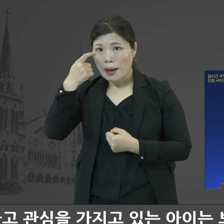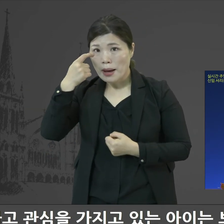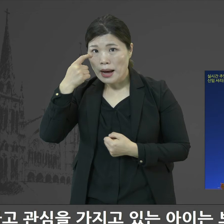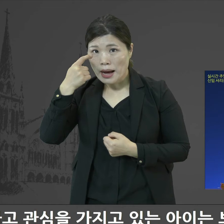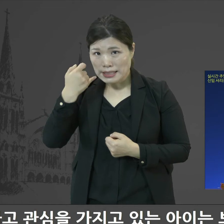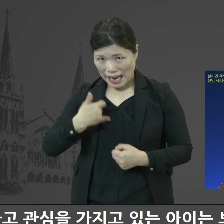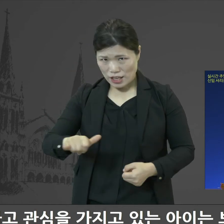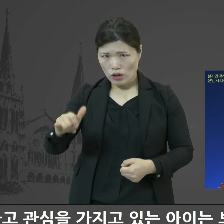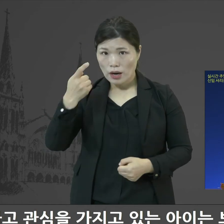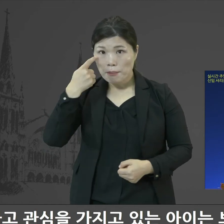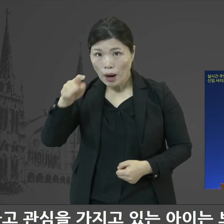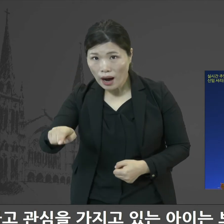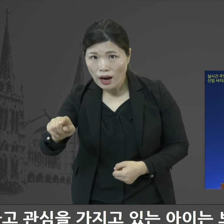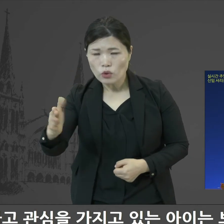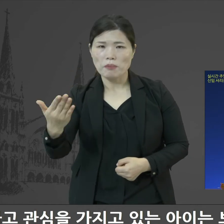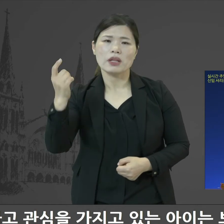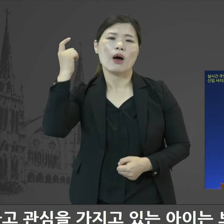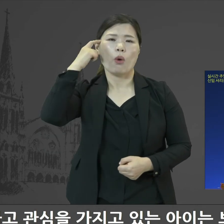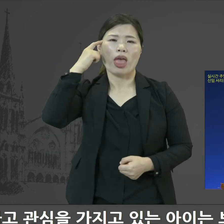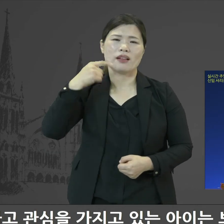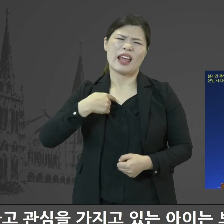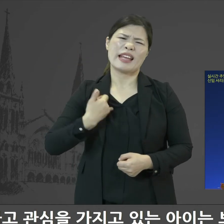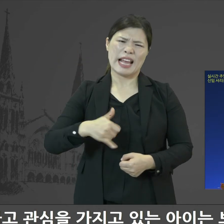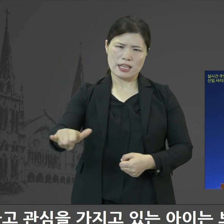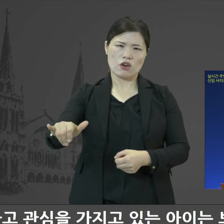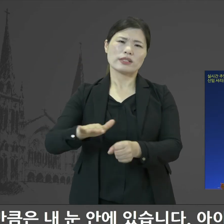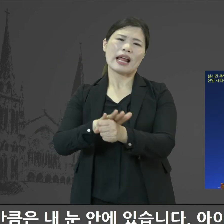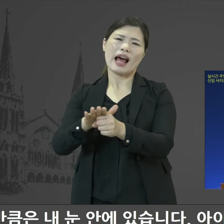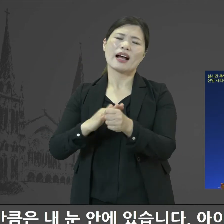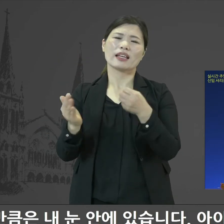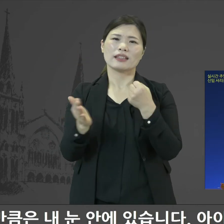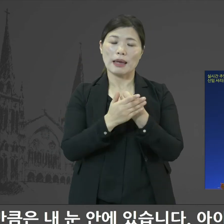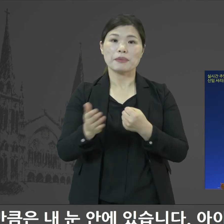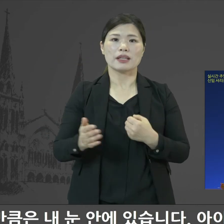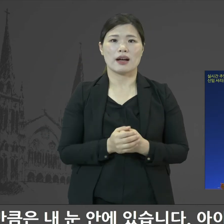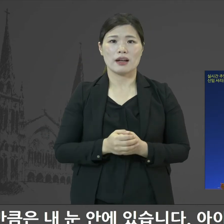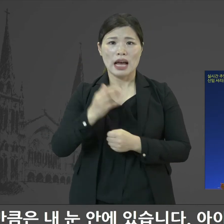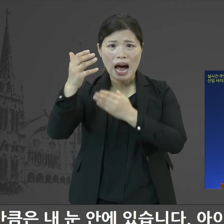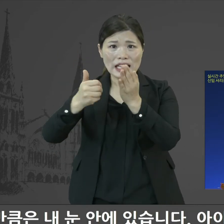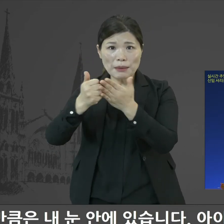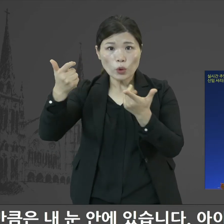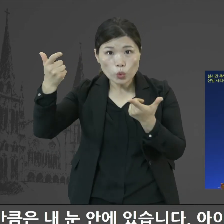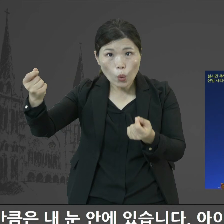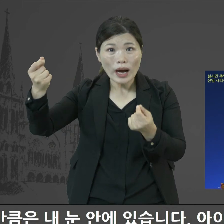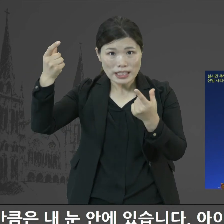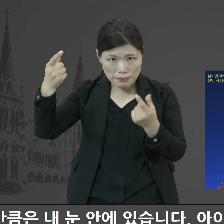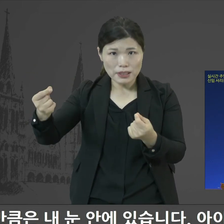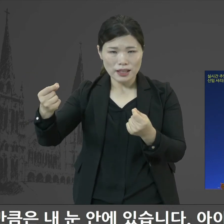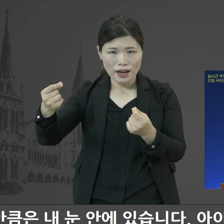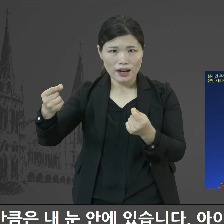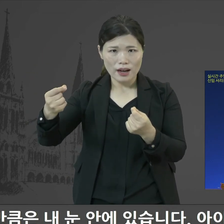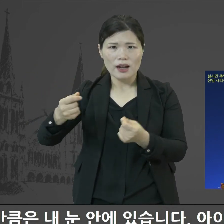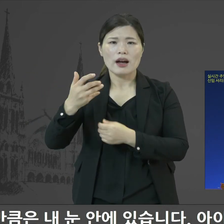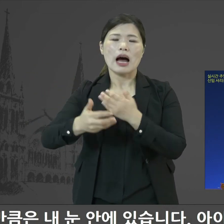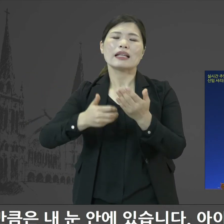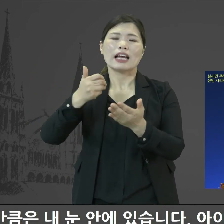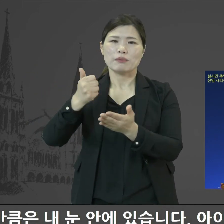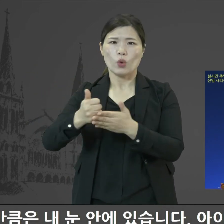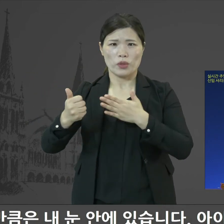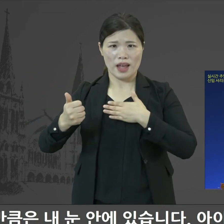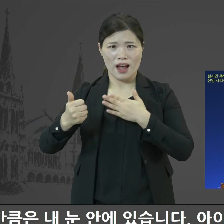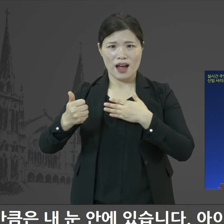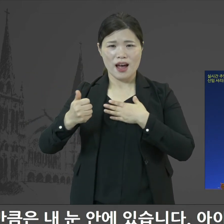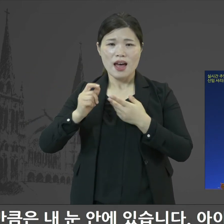보호할 책임을 느끼기 때문이죠. 오늘 하나님께서 이 땅 이 백성을 향하여서 내 눈이 그와 함께 있다는 말씀은 무슨